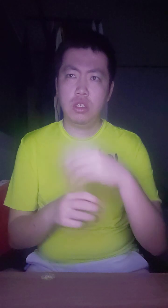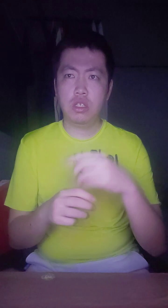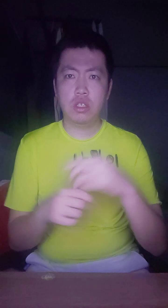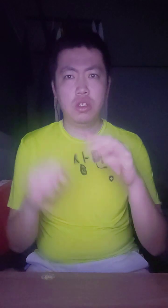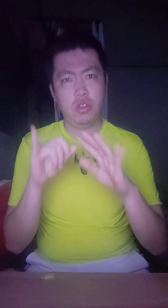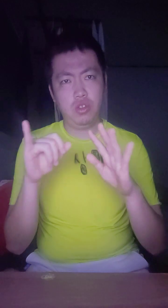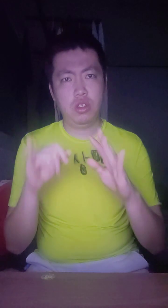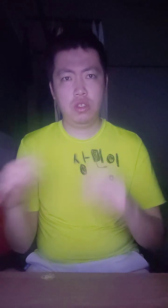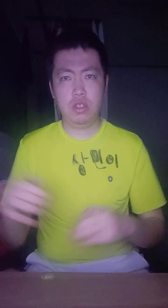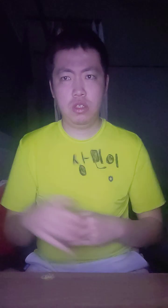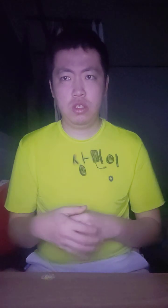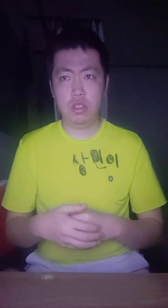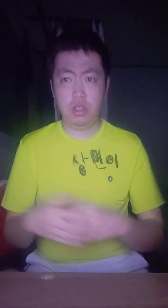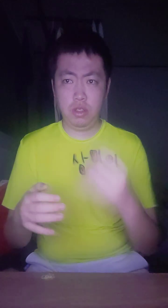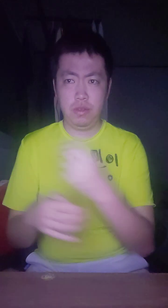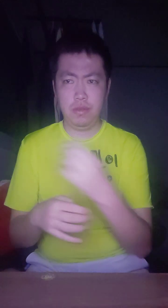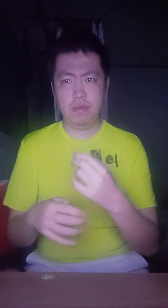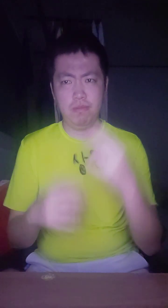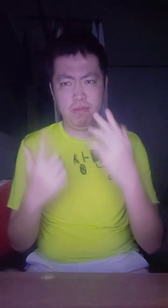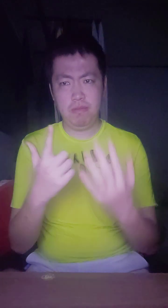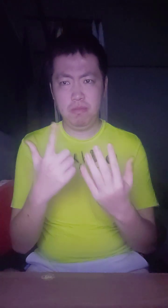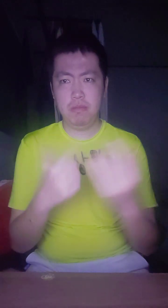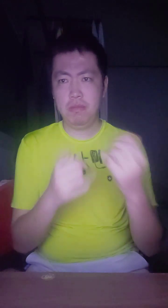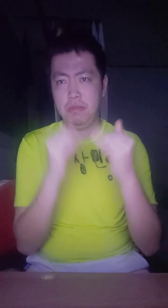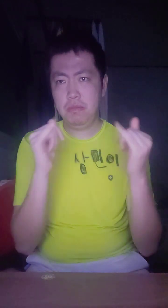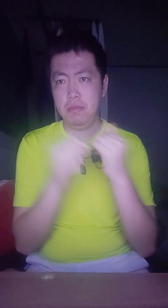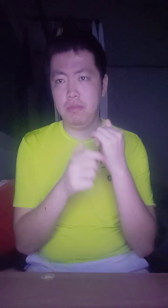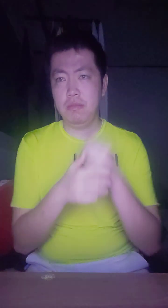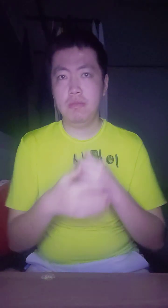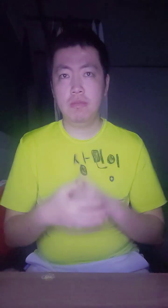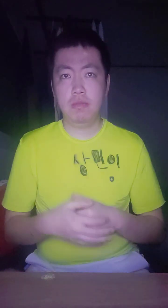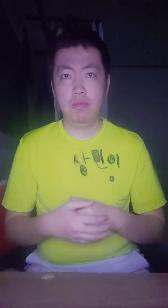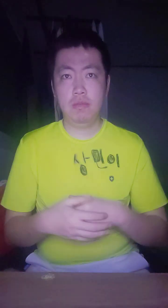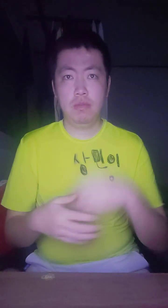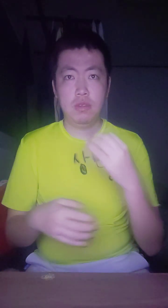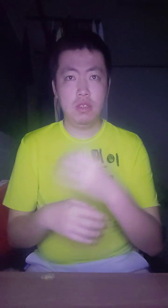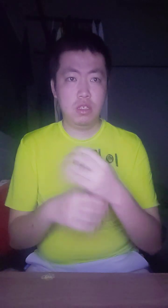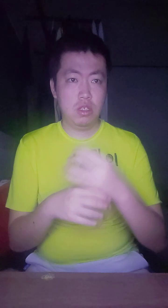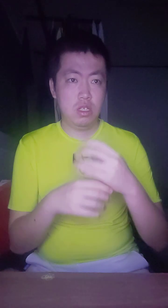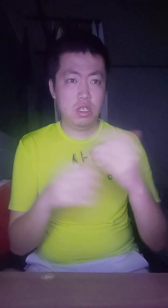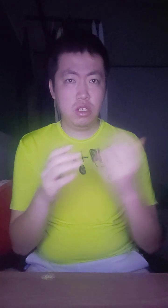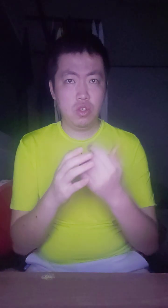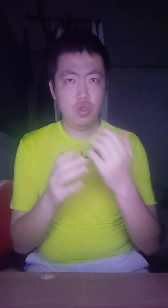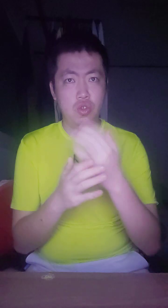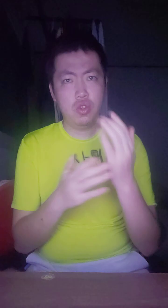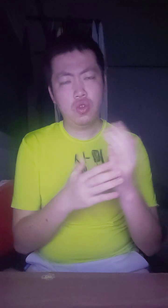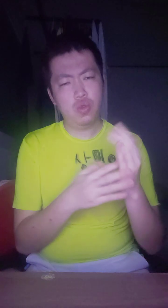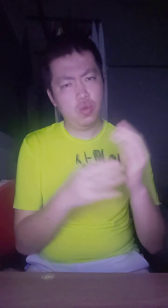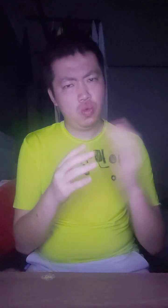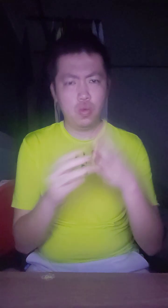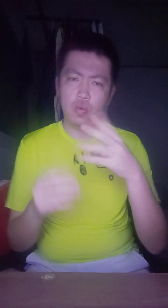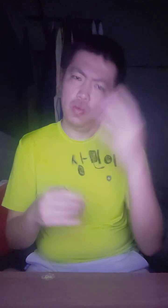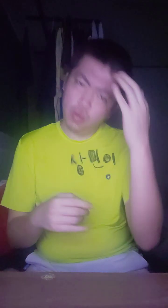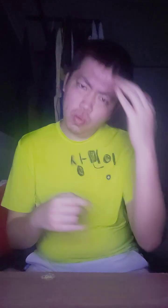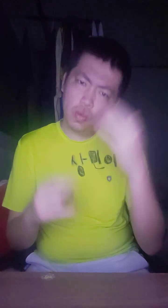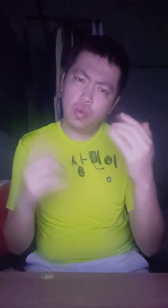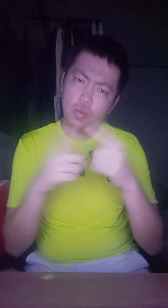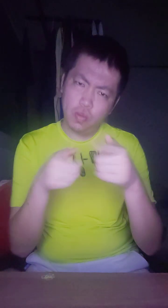건, 피해자만 70여 명에 이릅니다. 경찰은 A씨가 SNS에서 초등학생에게 접근해